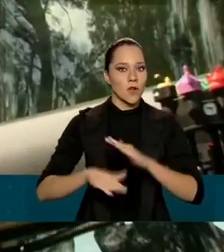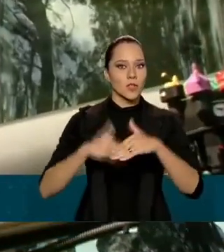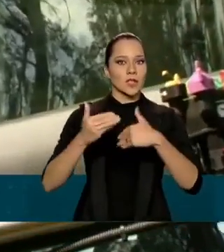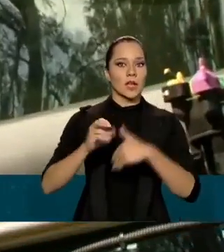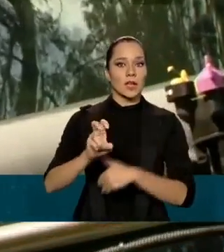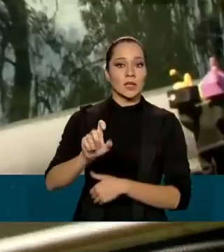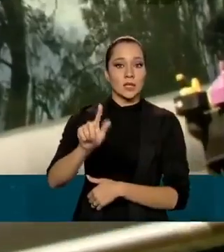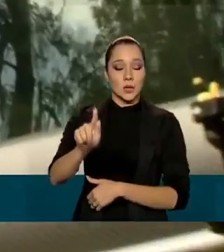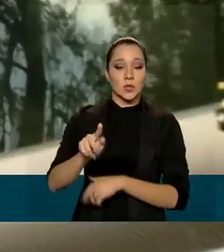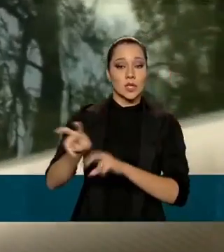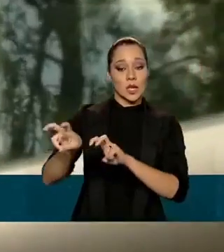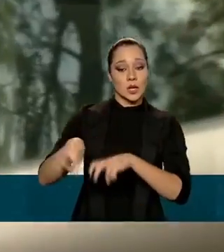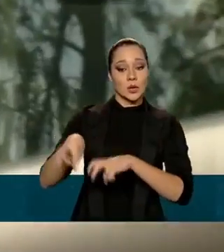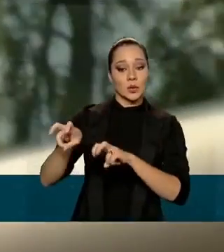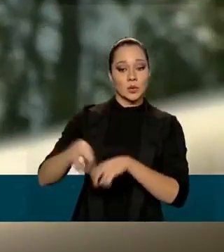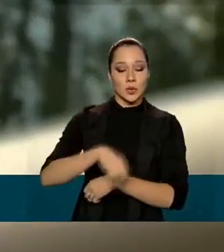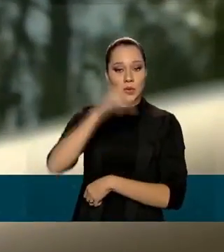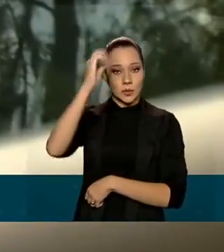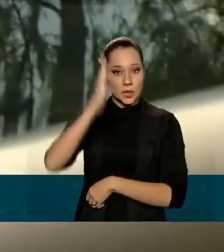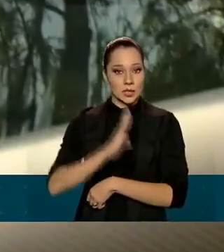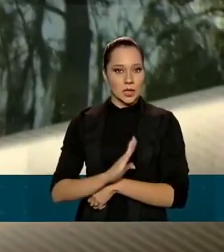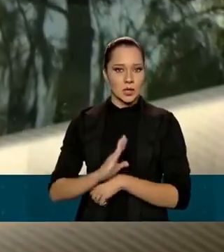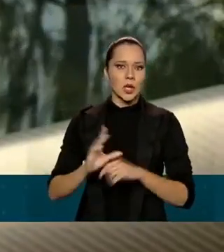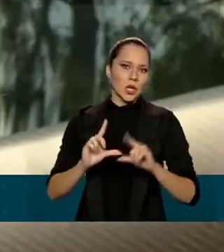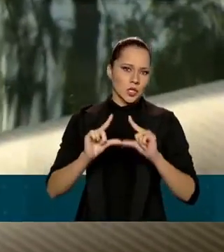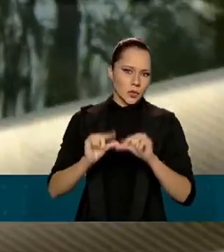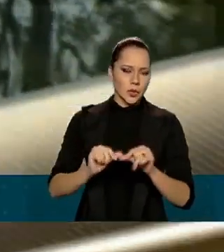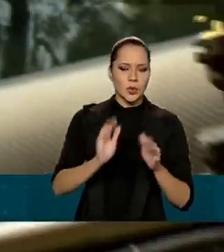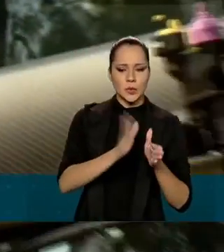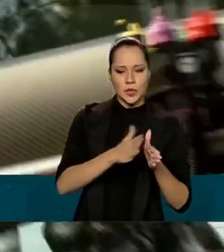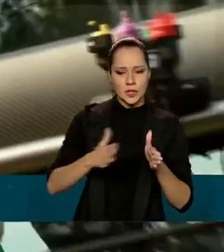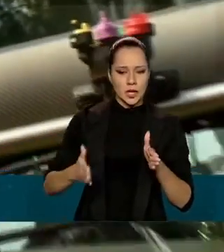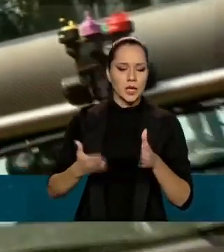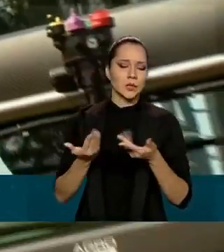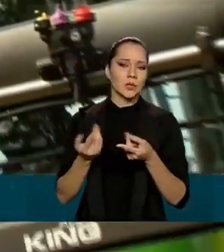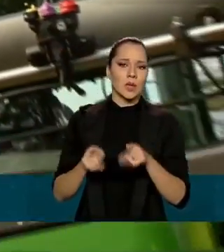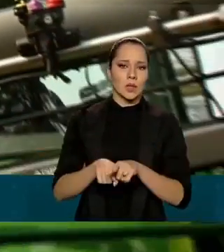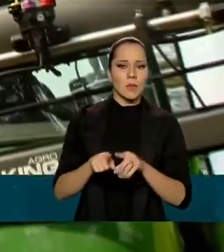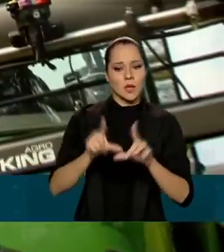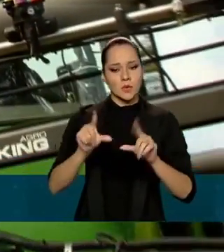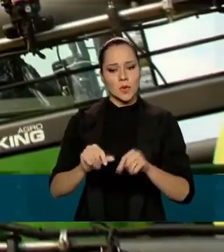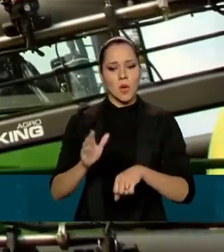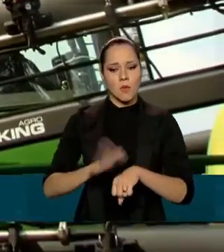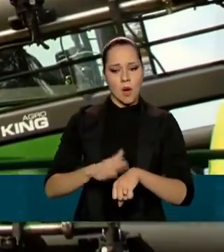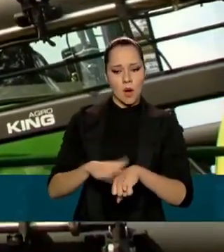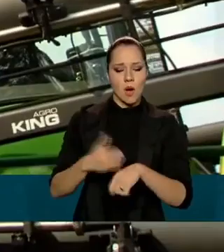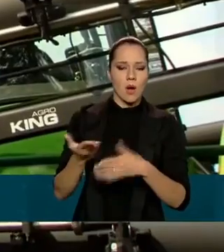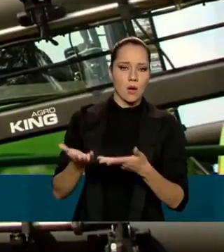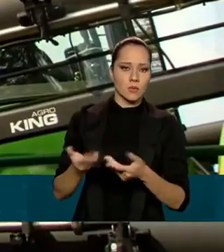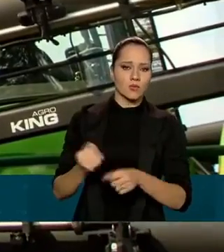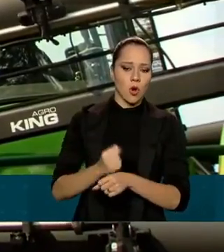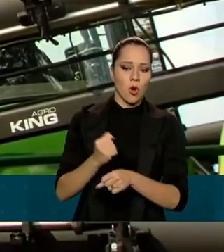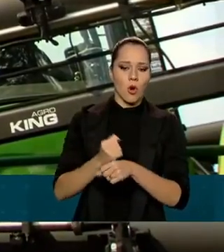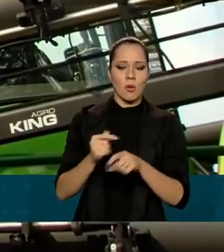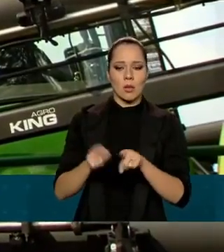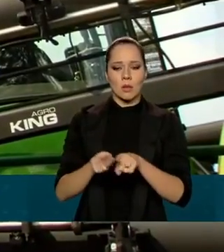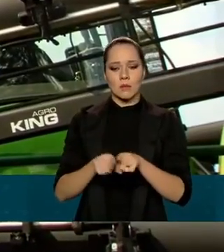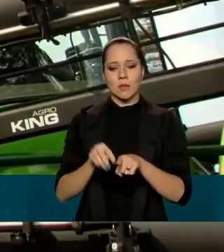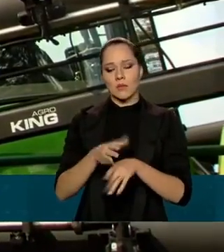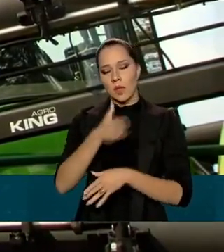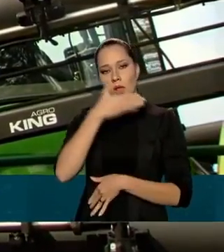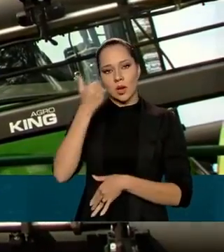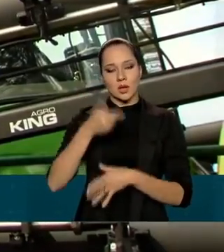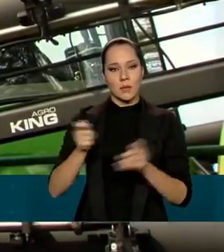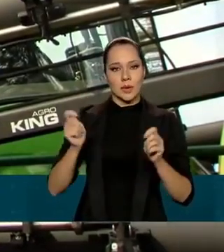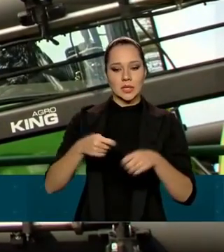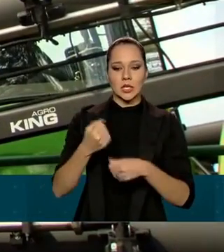5G na agricultura brasileira, diminuindo processos, reduzindo mão de obra também, melhorando a